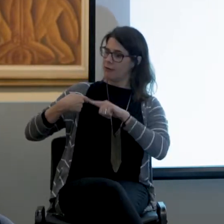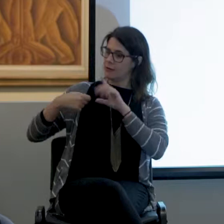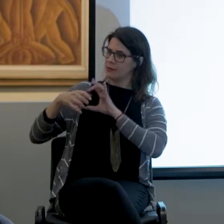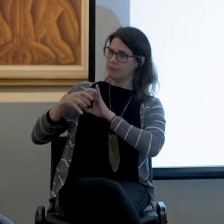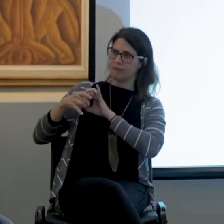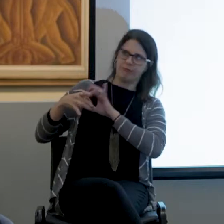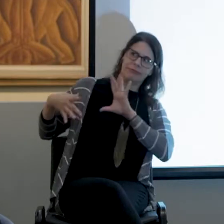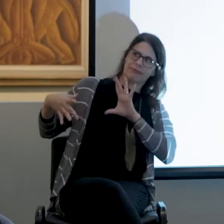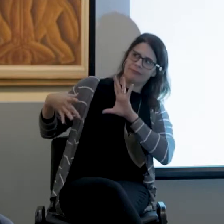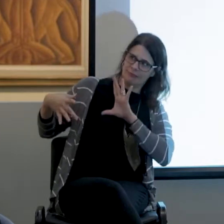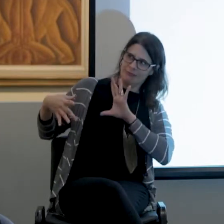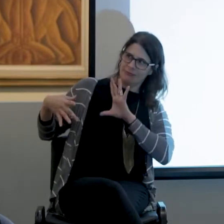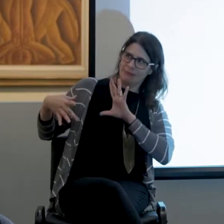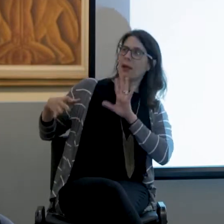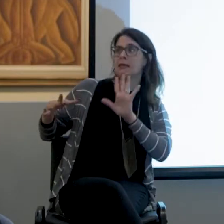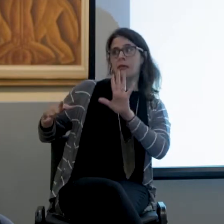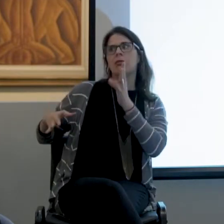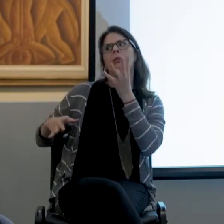religiosas.